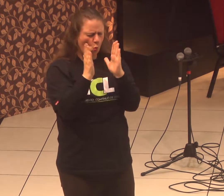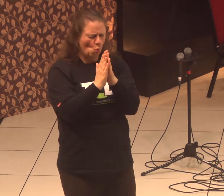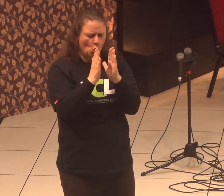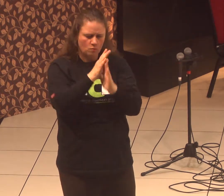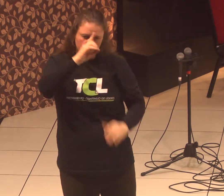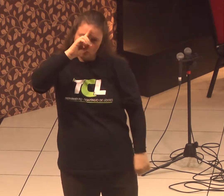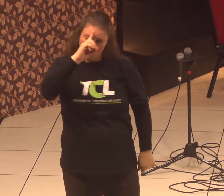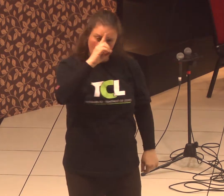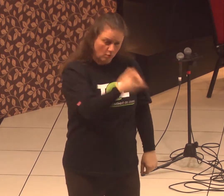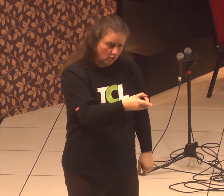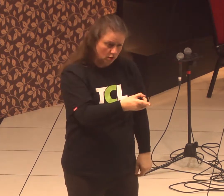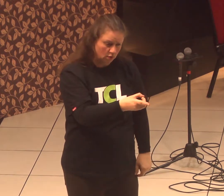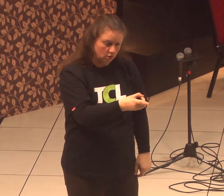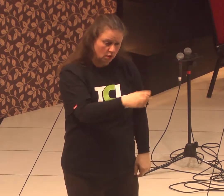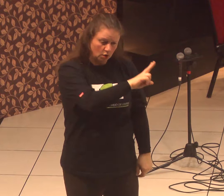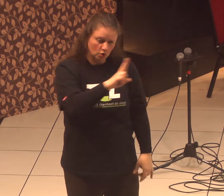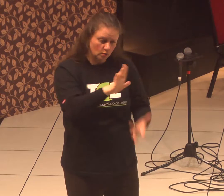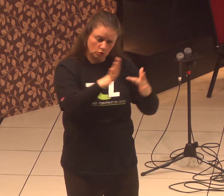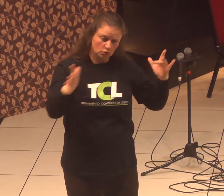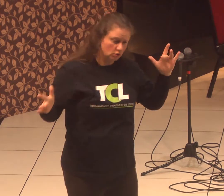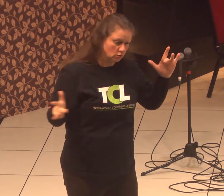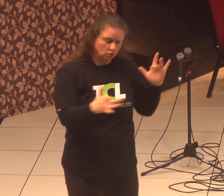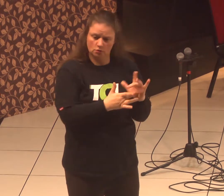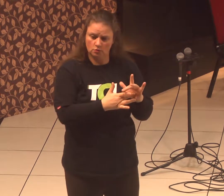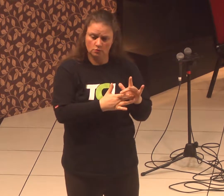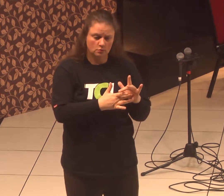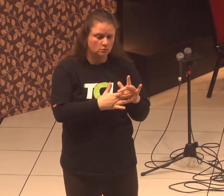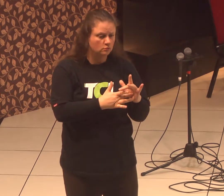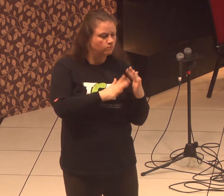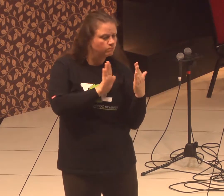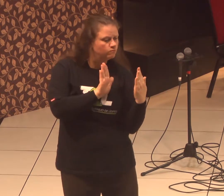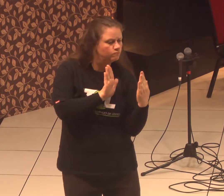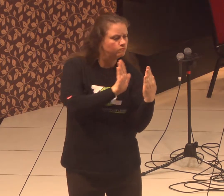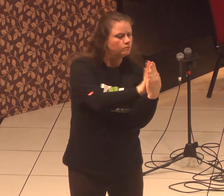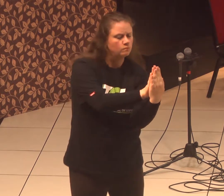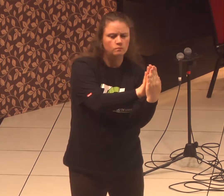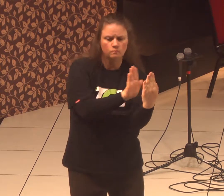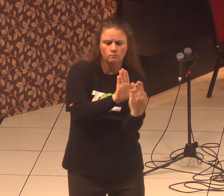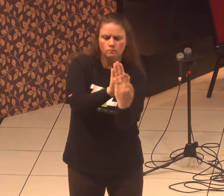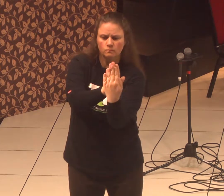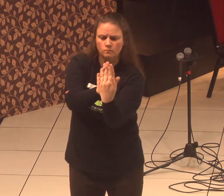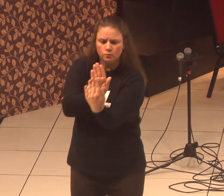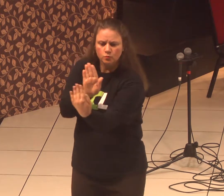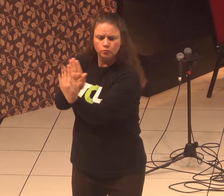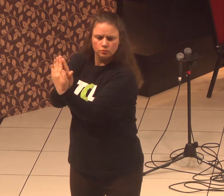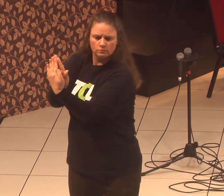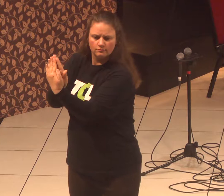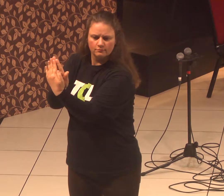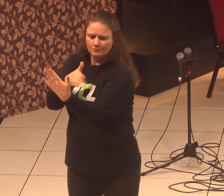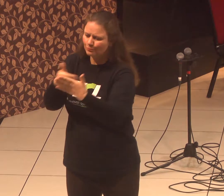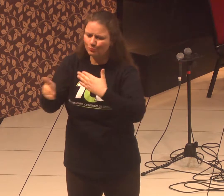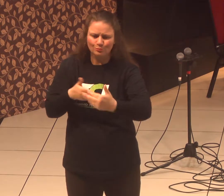ser dados, que confrontem aquelas situações.